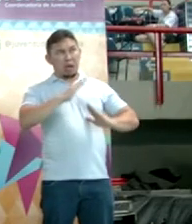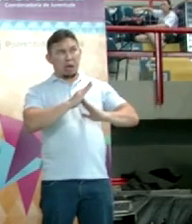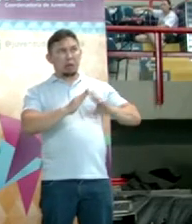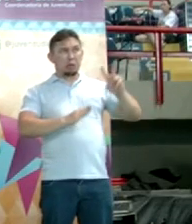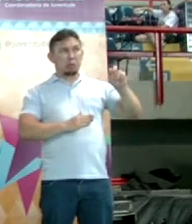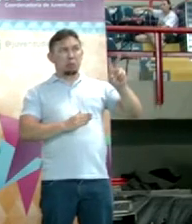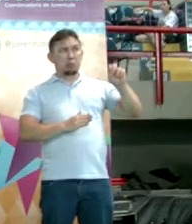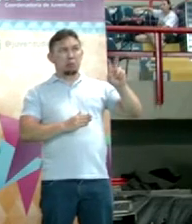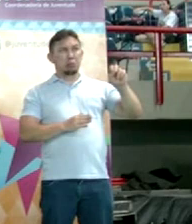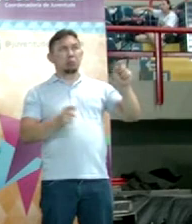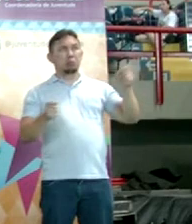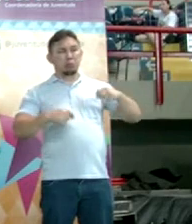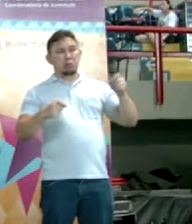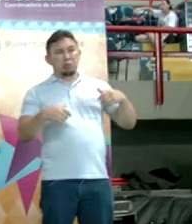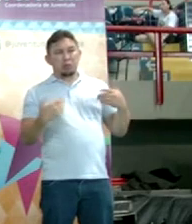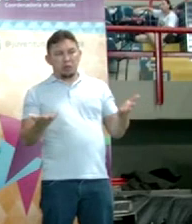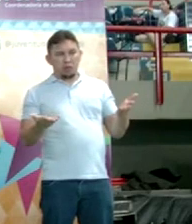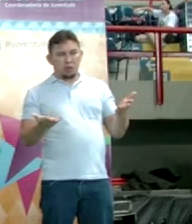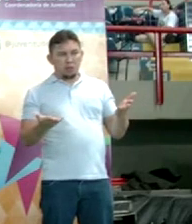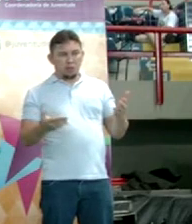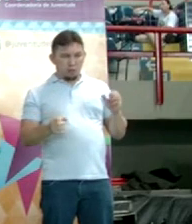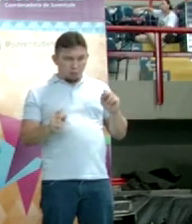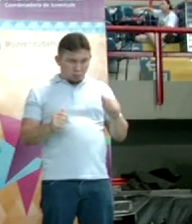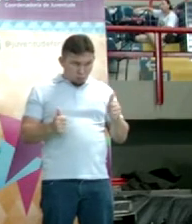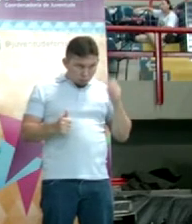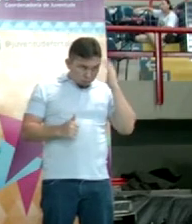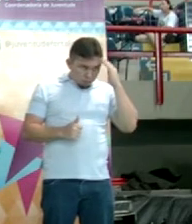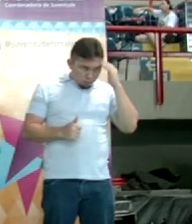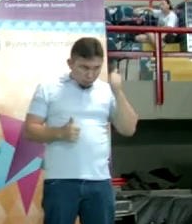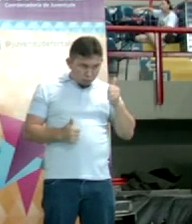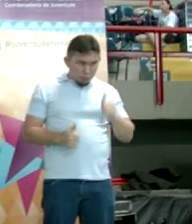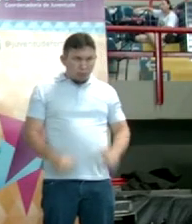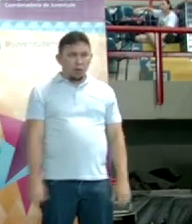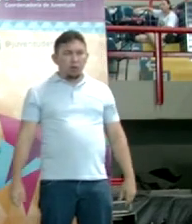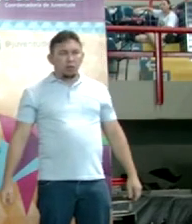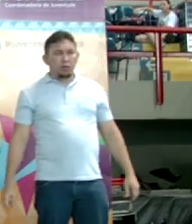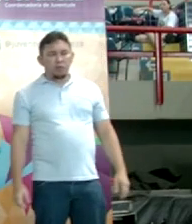não começa a ter esse processo. Ok?